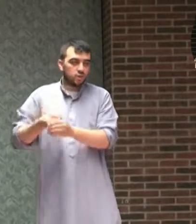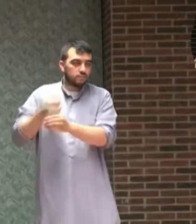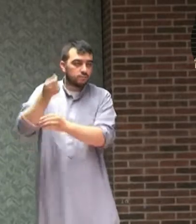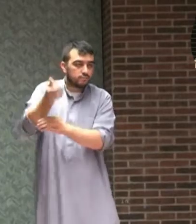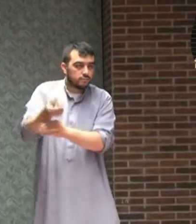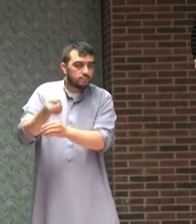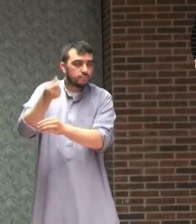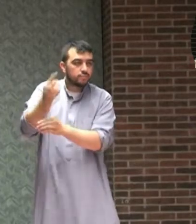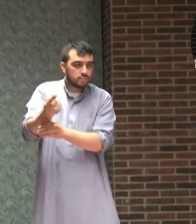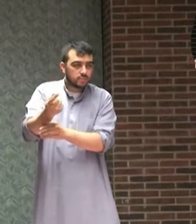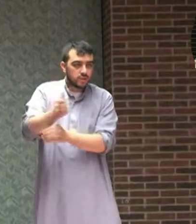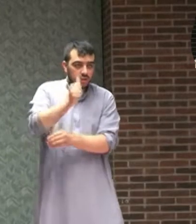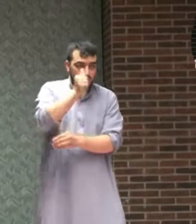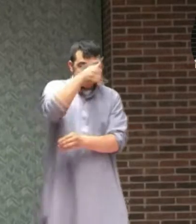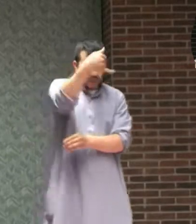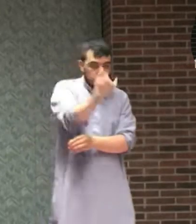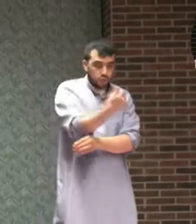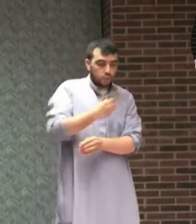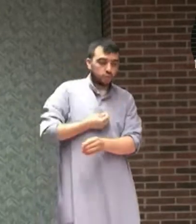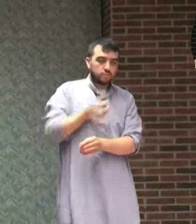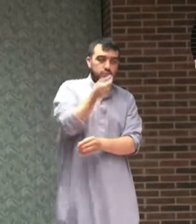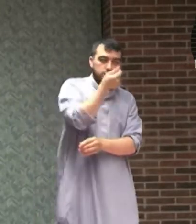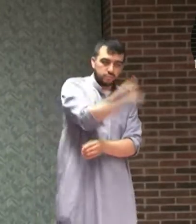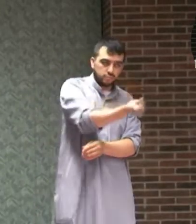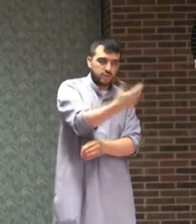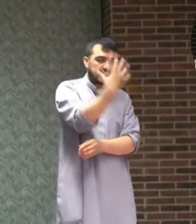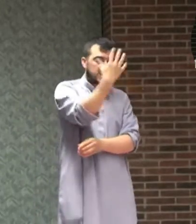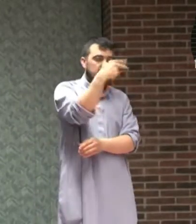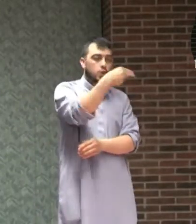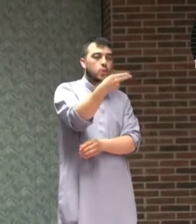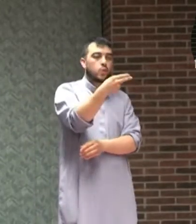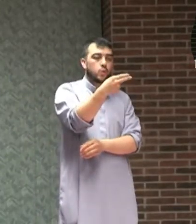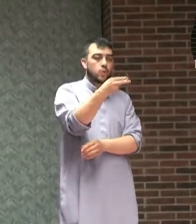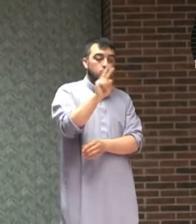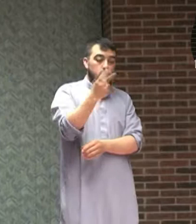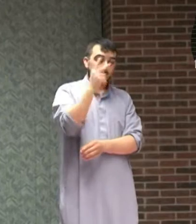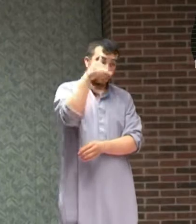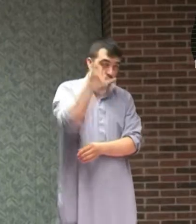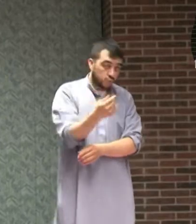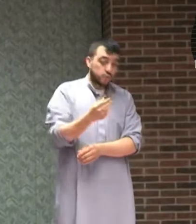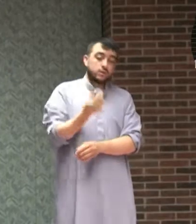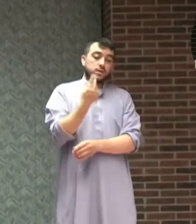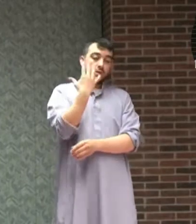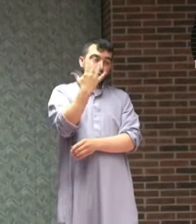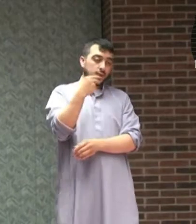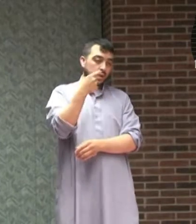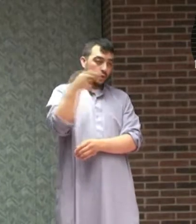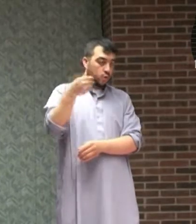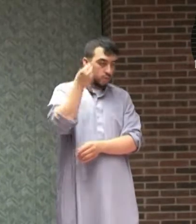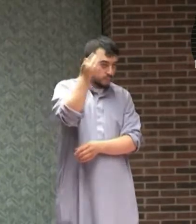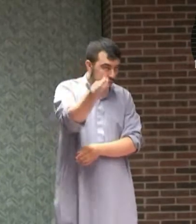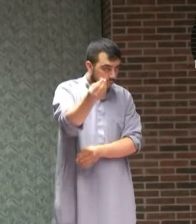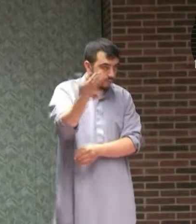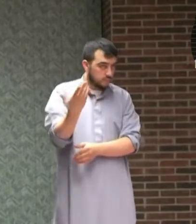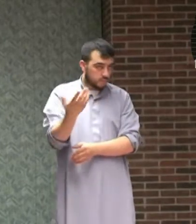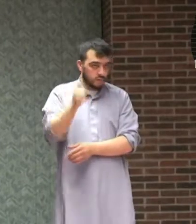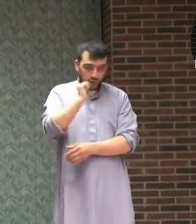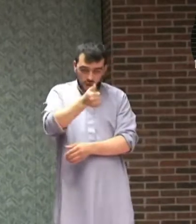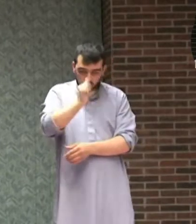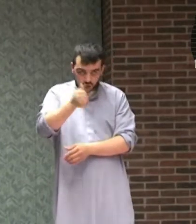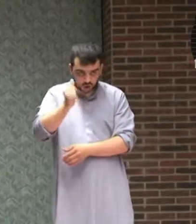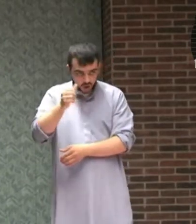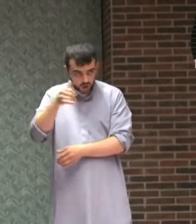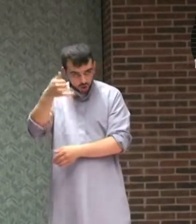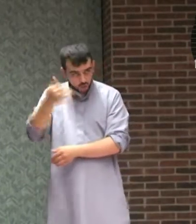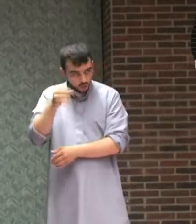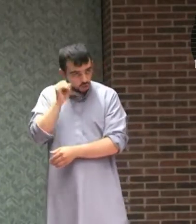d'avoir une compensation financière pour chaque jour de jeûne qui est estimé à peu près à 5 euros par jour. En